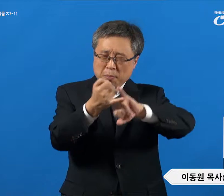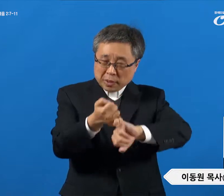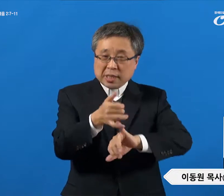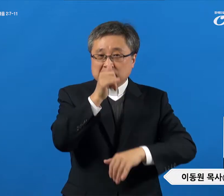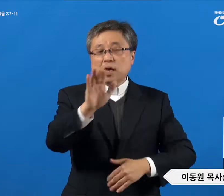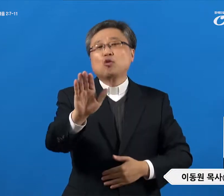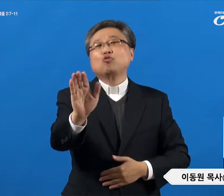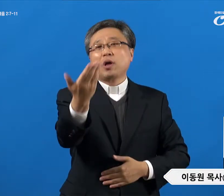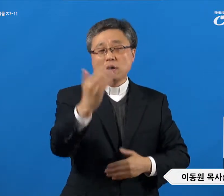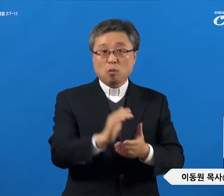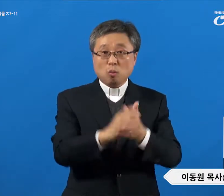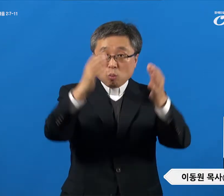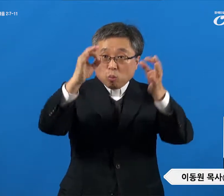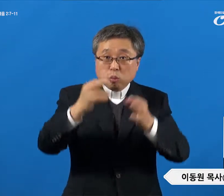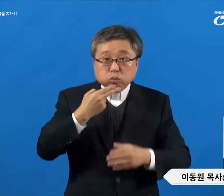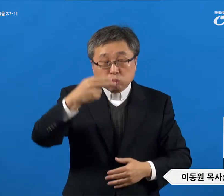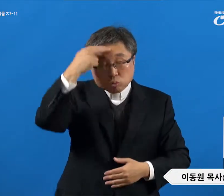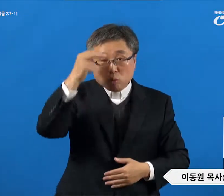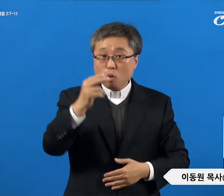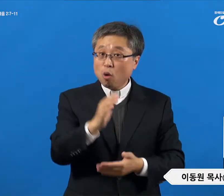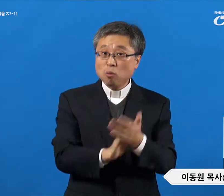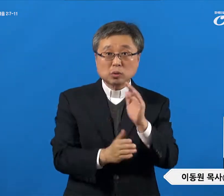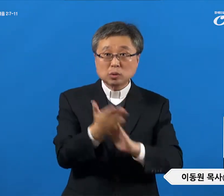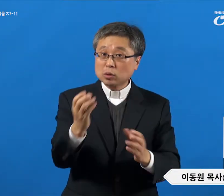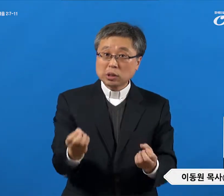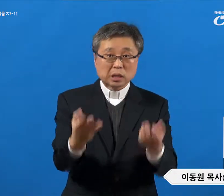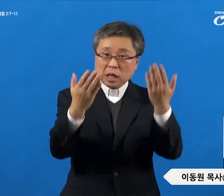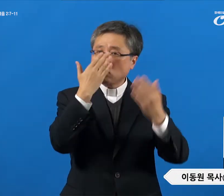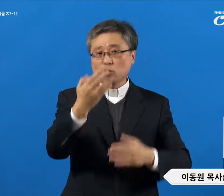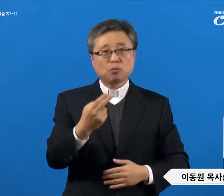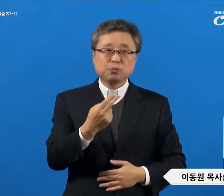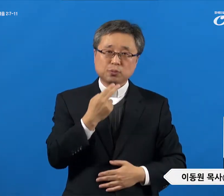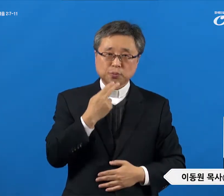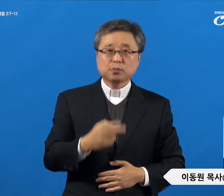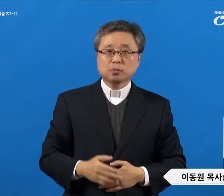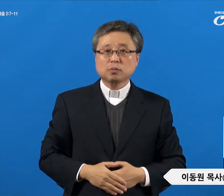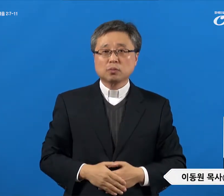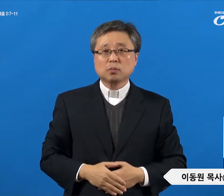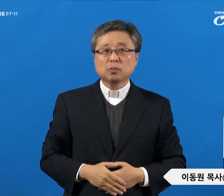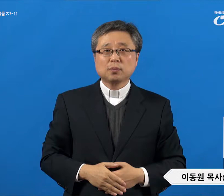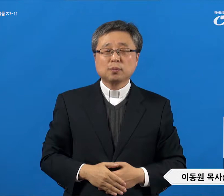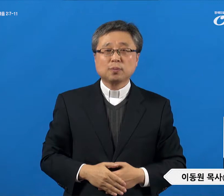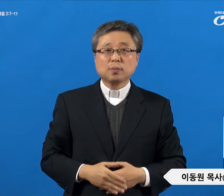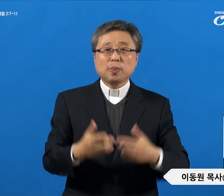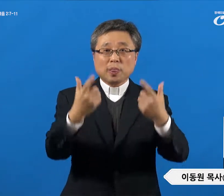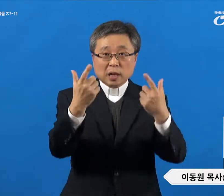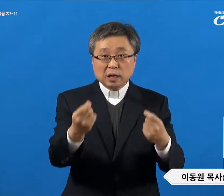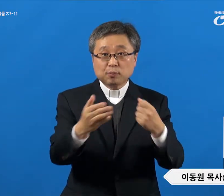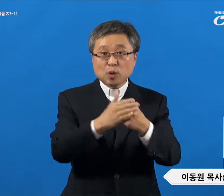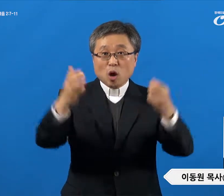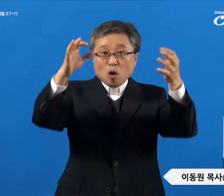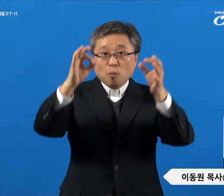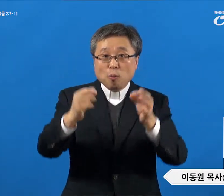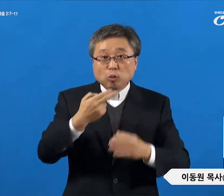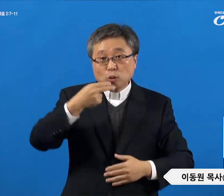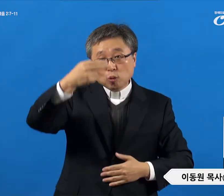없이 중동에서 잔치는 성립되지를 아예 않습니다. 그래서 이 포도주가 떨어졌어요. 얼마나